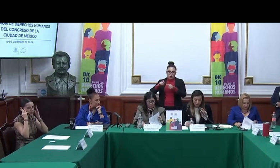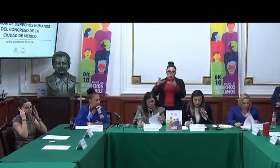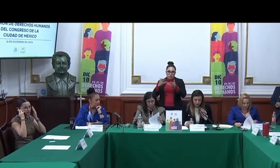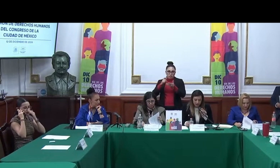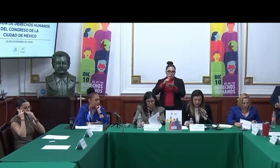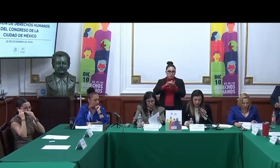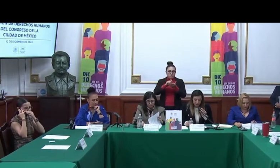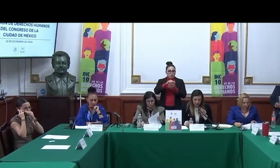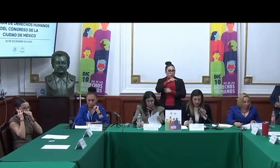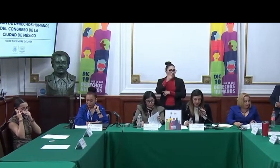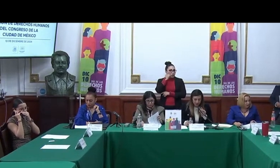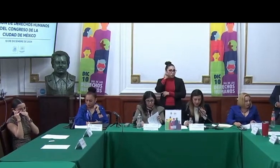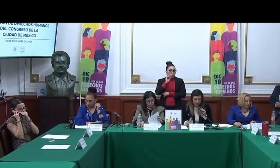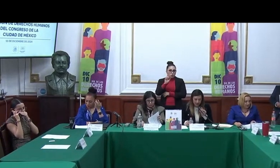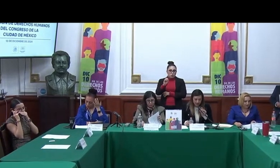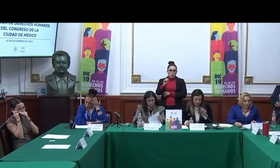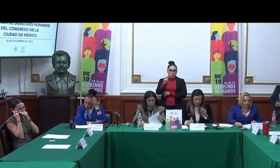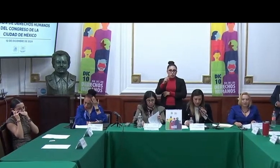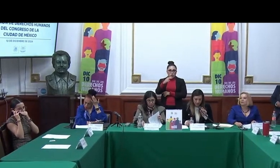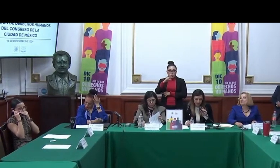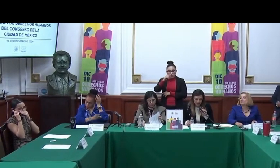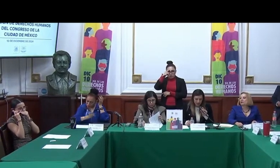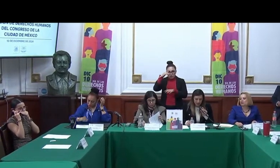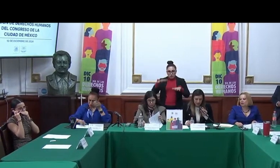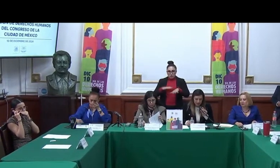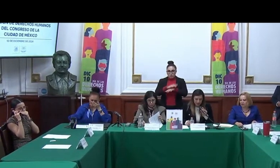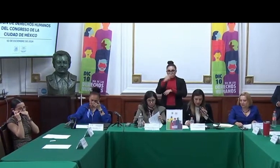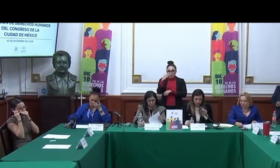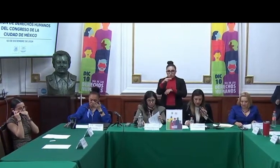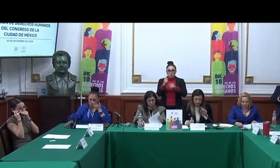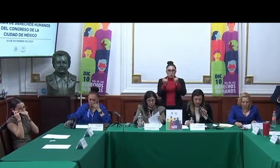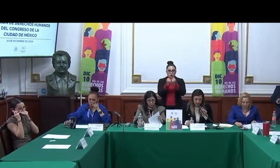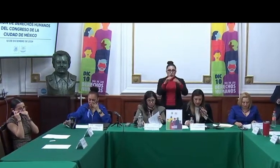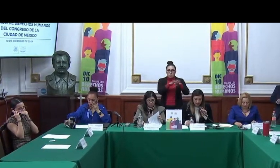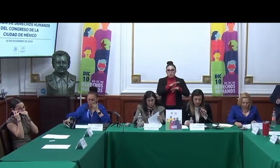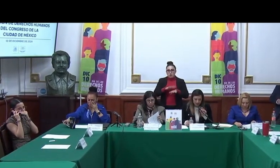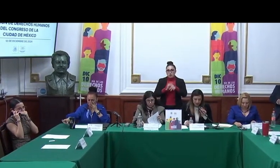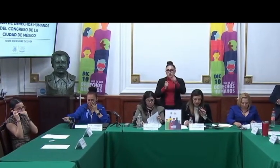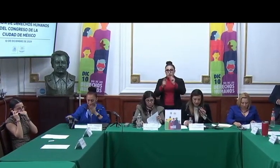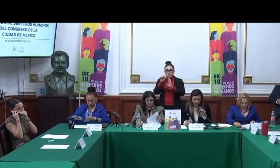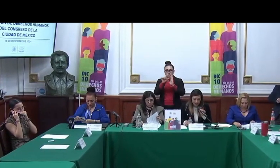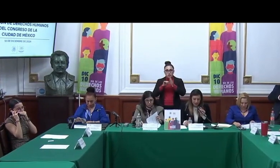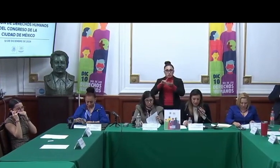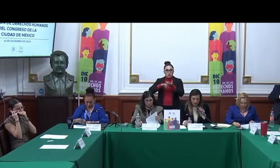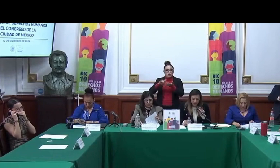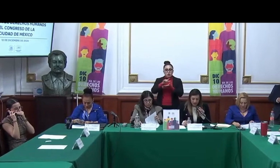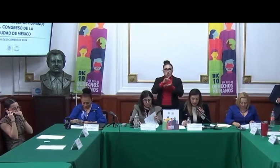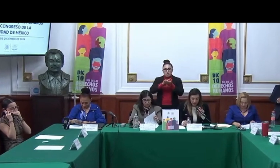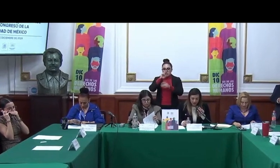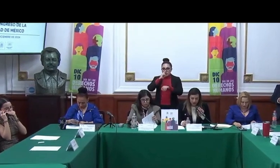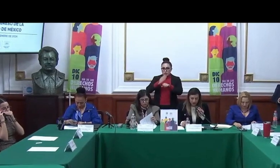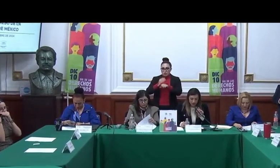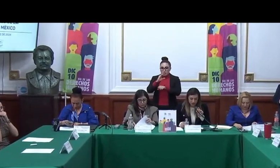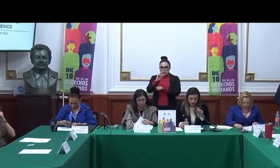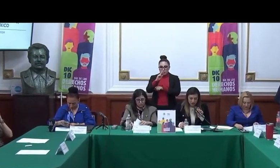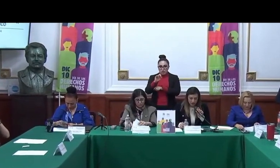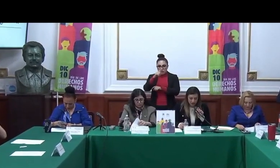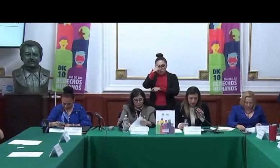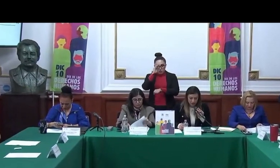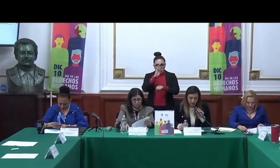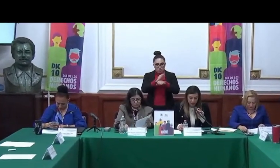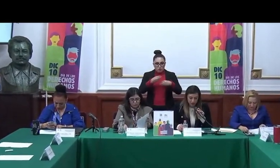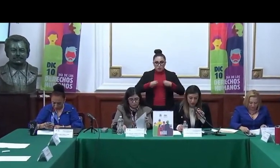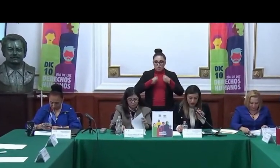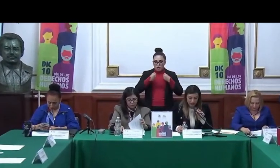con proyecto de decreto por el que se reforma la denominación y diversas disposiciones de la Ley de Responsabilidad Civil para la protección del derecho a la vida